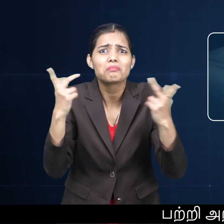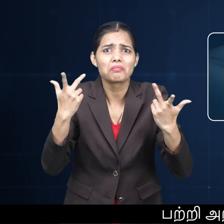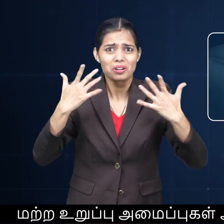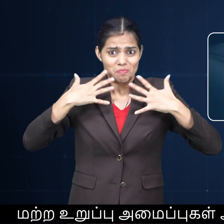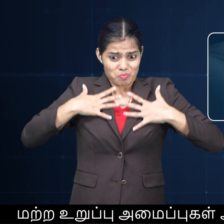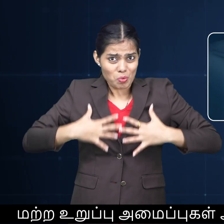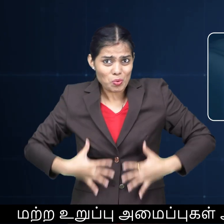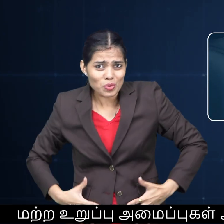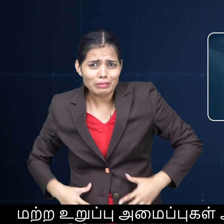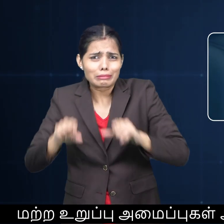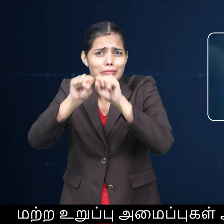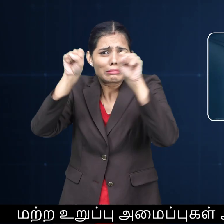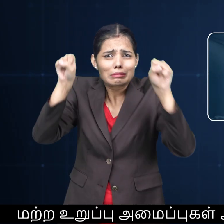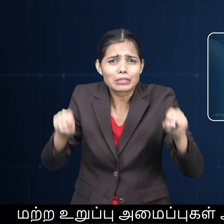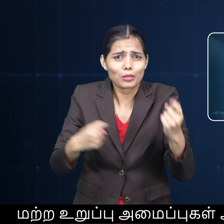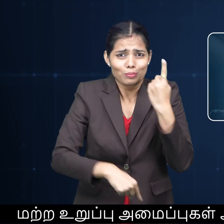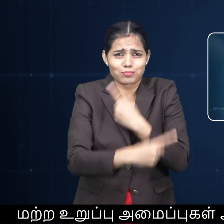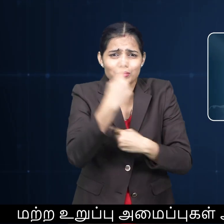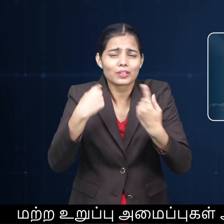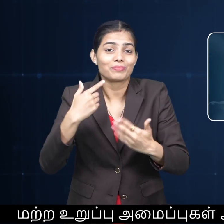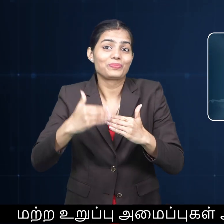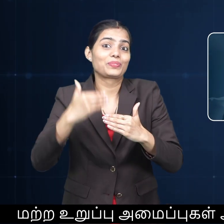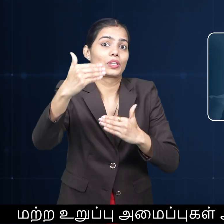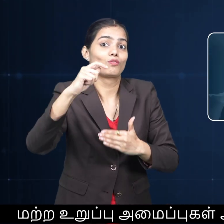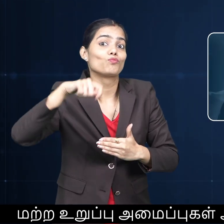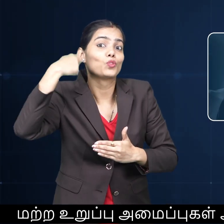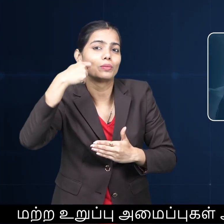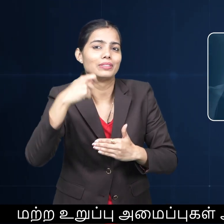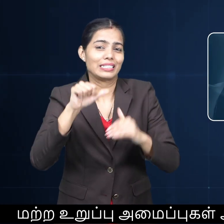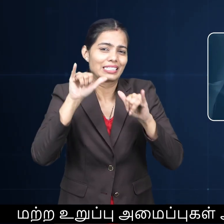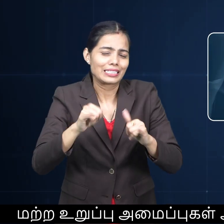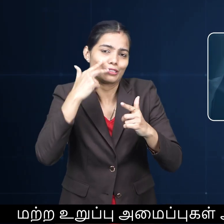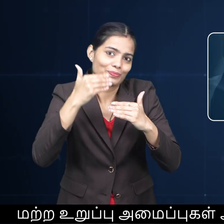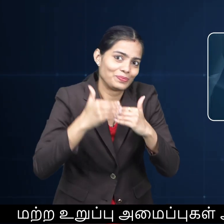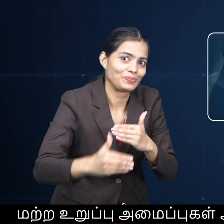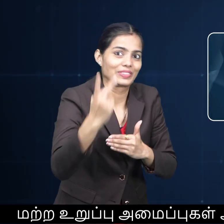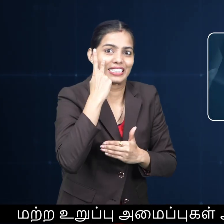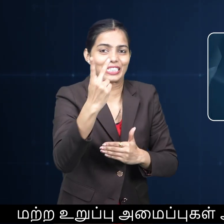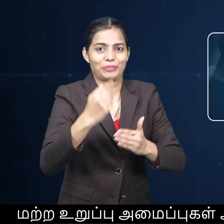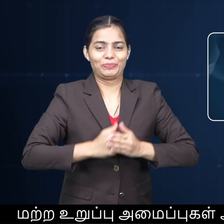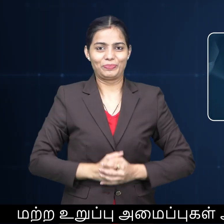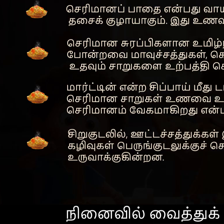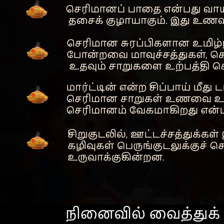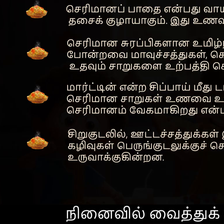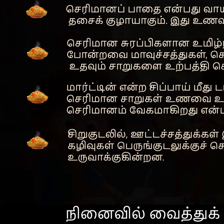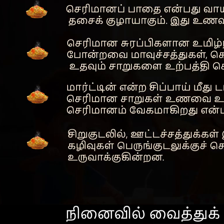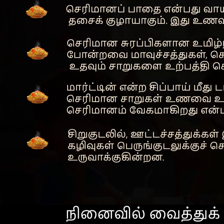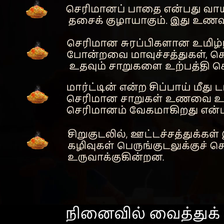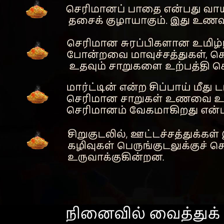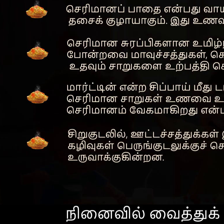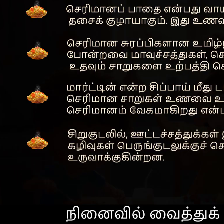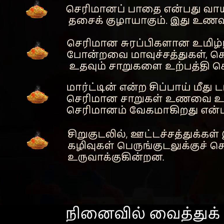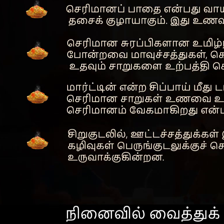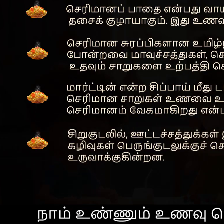அடுத்த காணொளியில் மற்ற உறுப்பு அமைப்புகள் பற்றி அறிந்து கொள்வீர்கள். காத்திருங்கள். நினைவில்